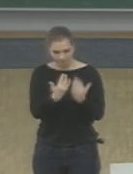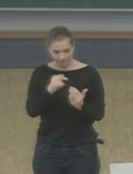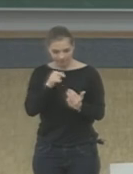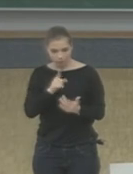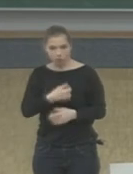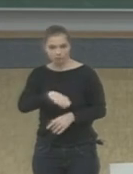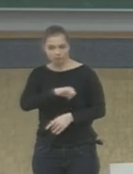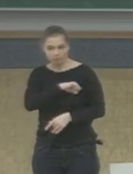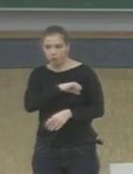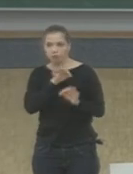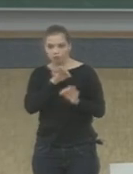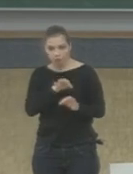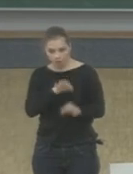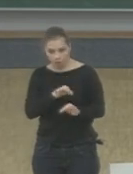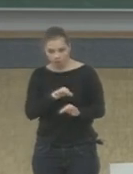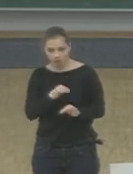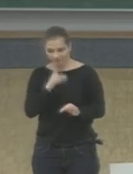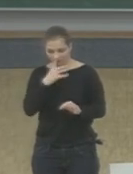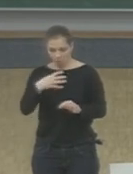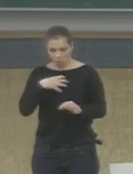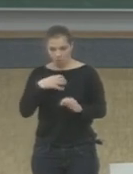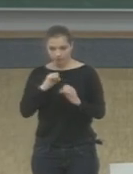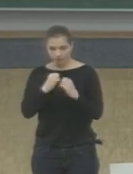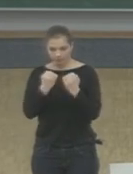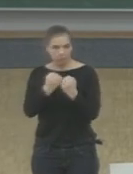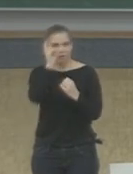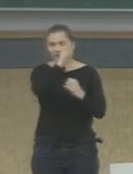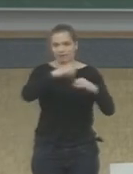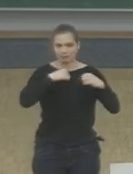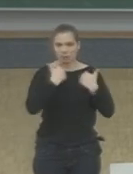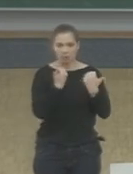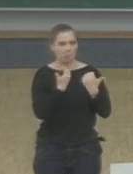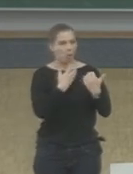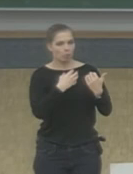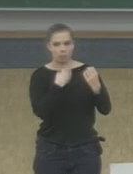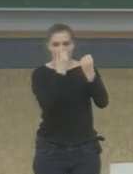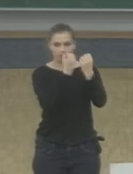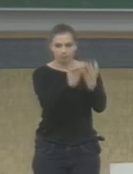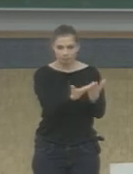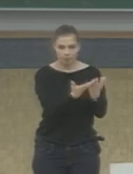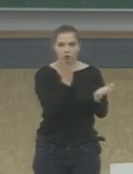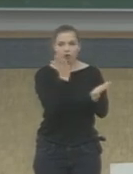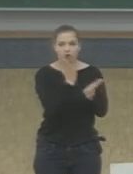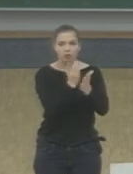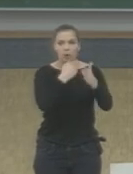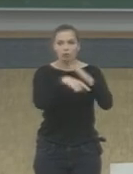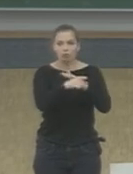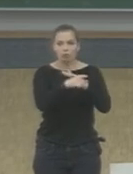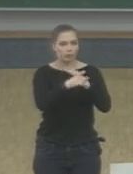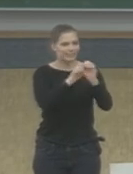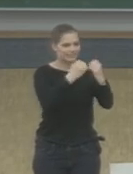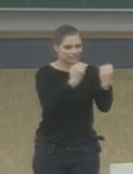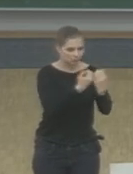soll, in Problemsituationen des Erwachsenenlebens nicht bereits an der Mathematikhaltigkeit